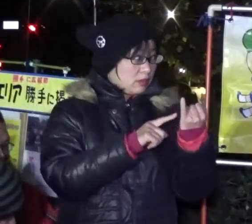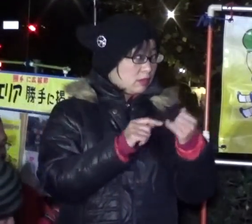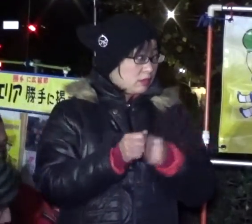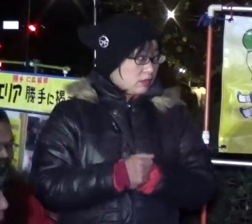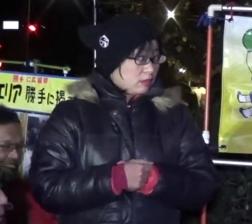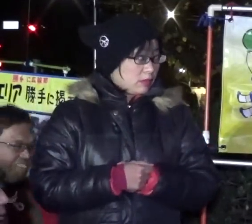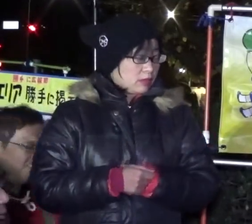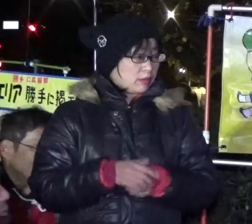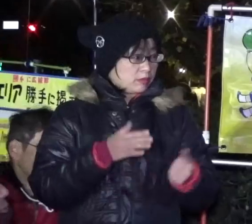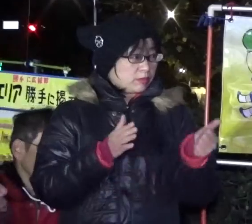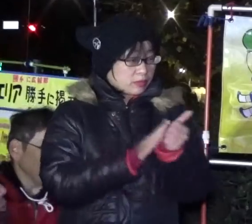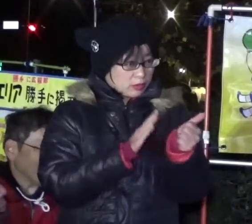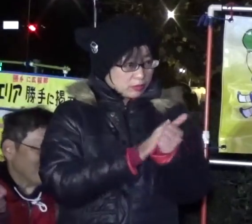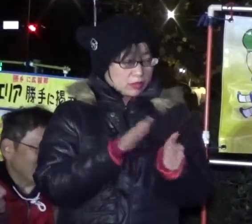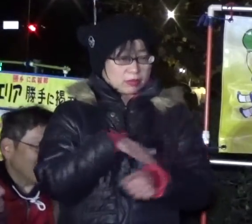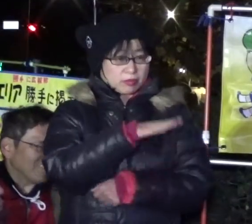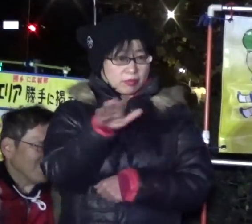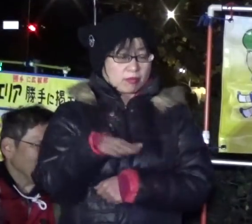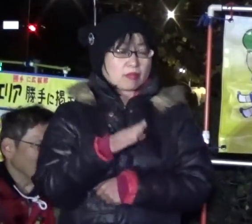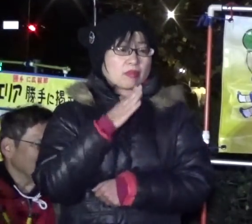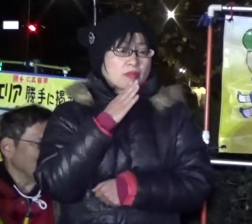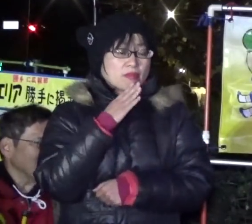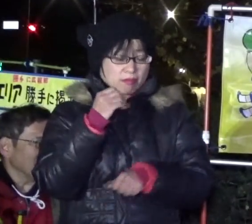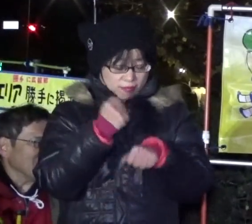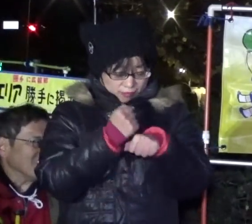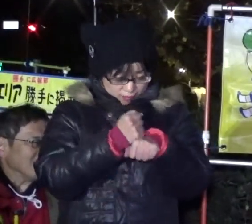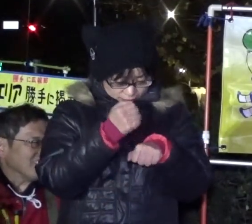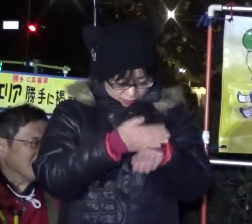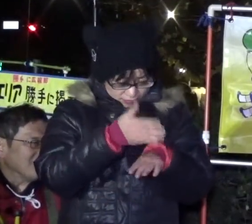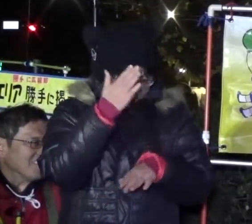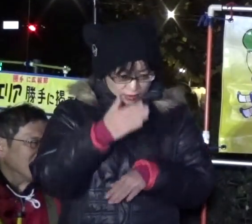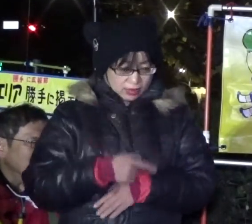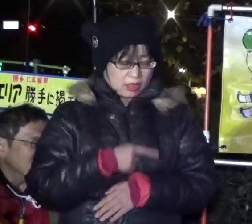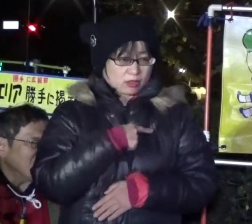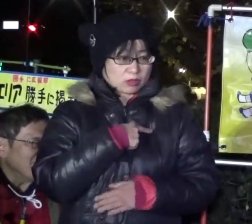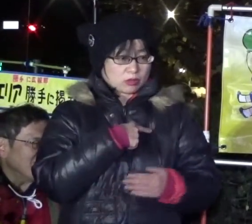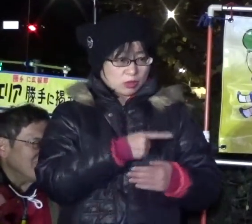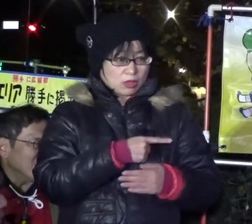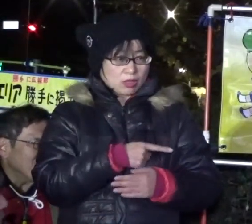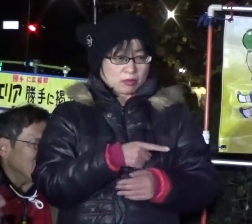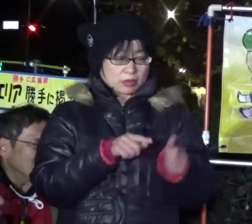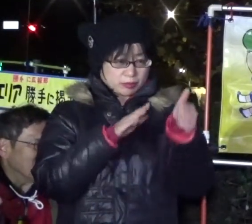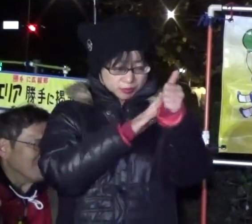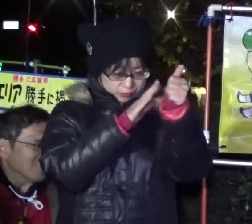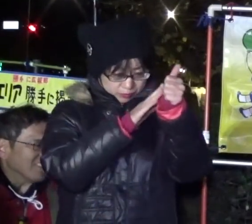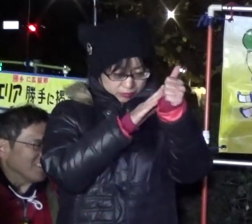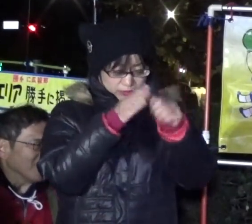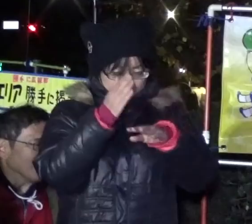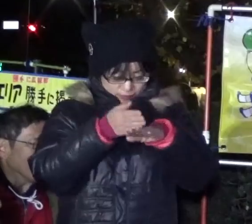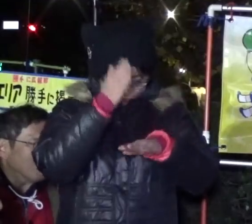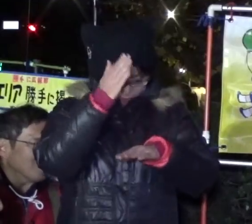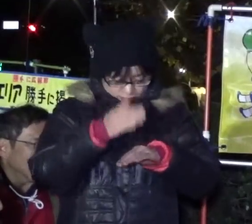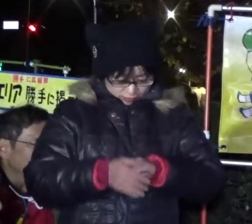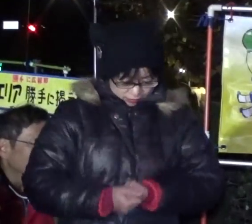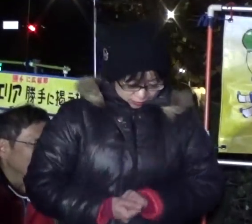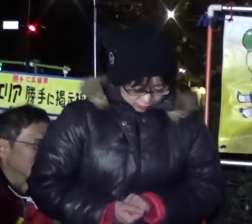スタッフの皆さん、本当にお疲れ様でした。心からリスペクトします。ありがとうございました。